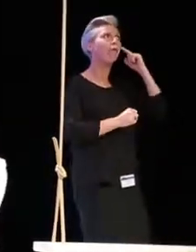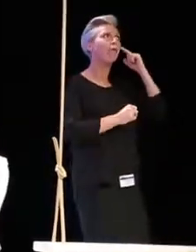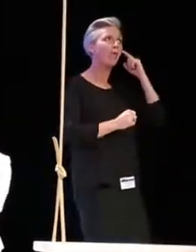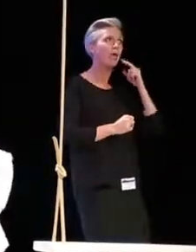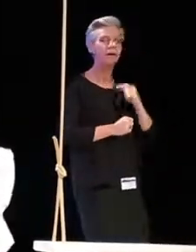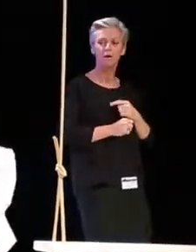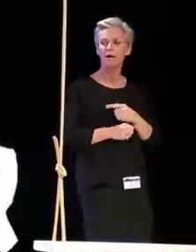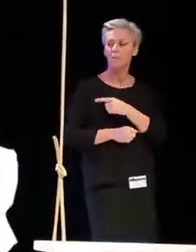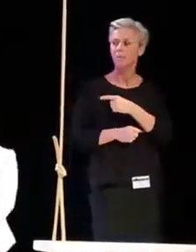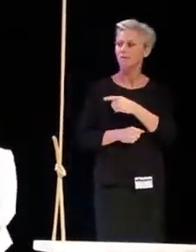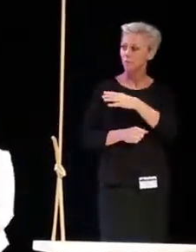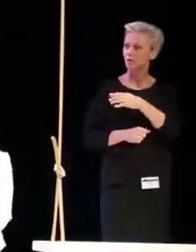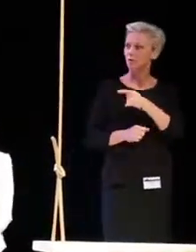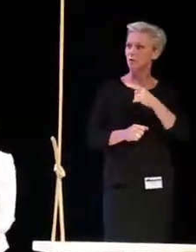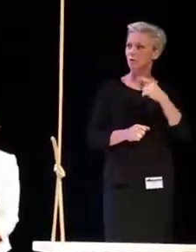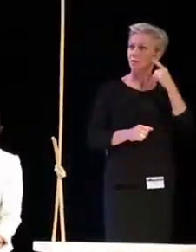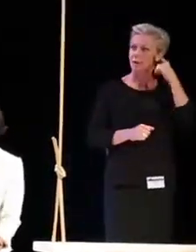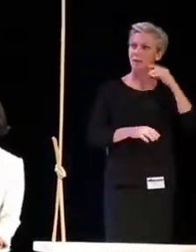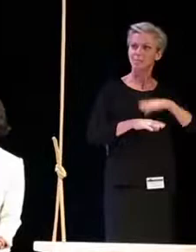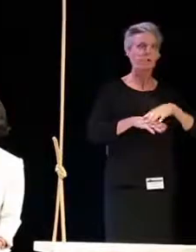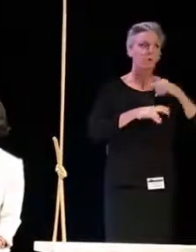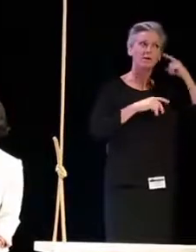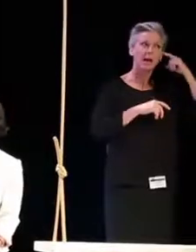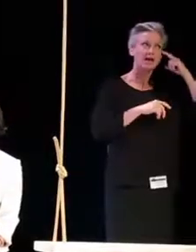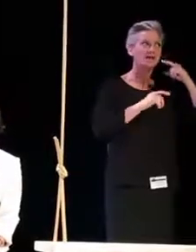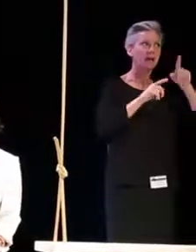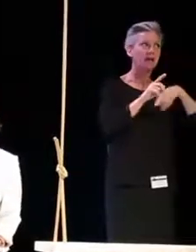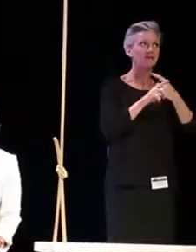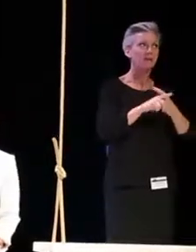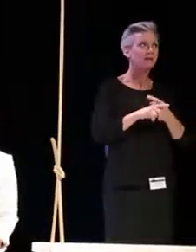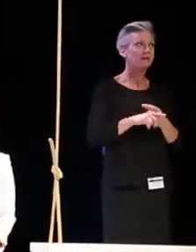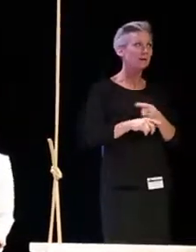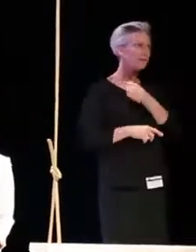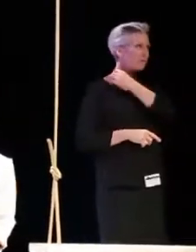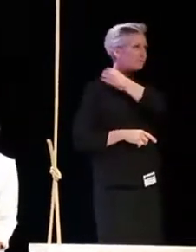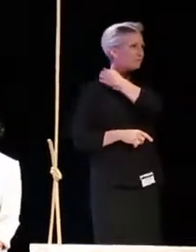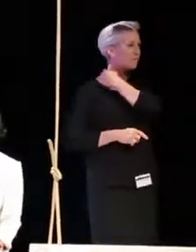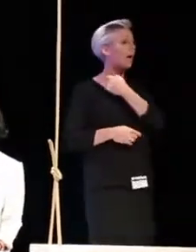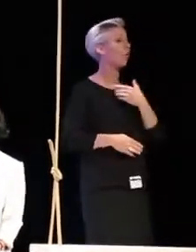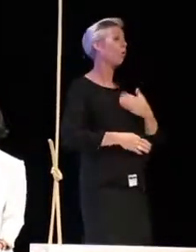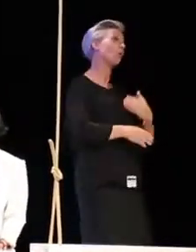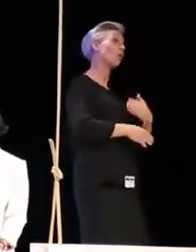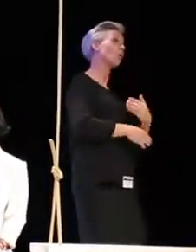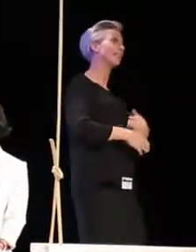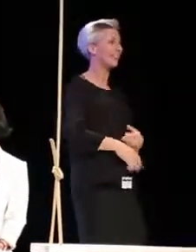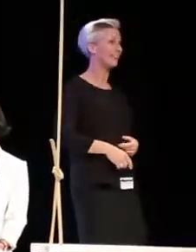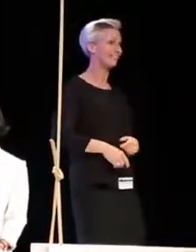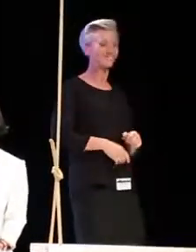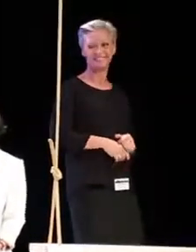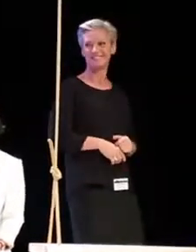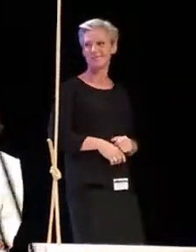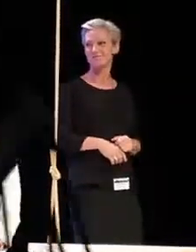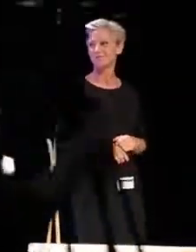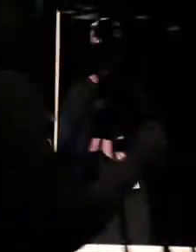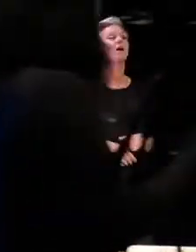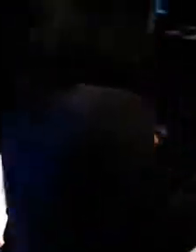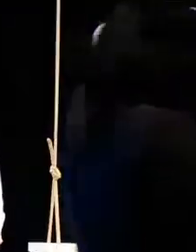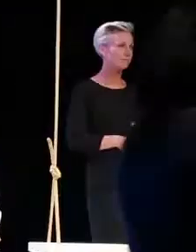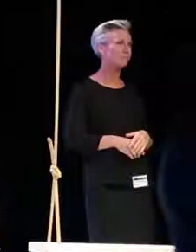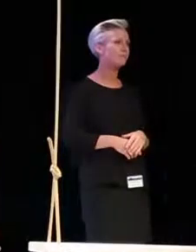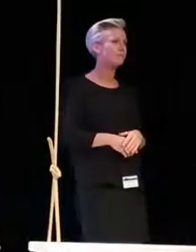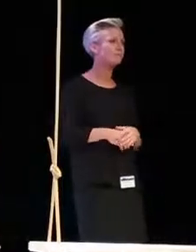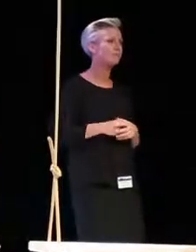hela tiden? Han forskar, nej. Det är entertainment. Jag älskar Hans Roslinger.